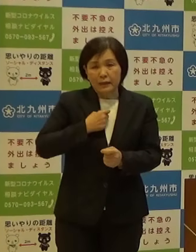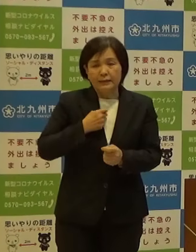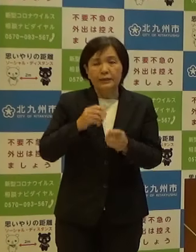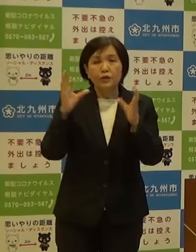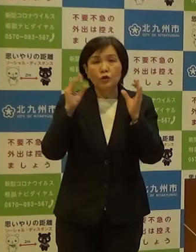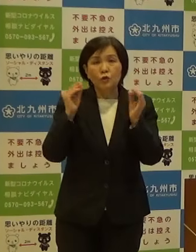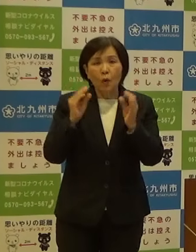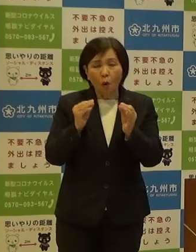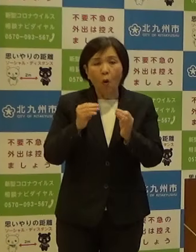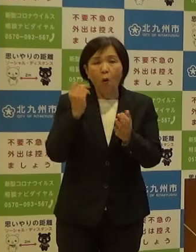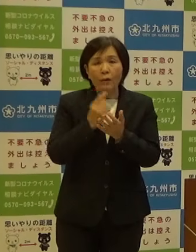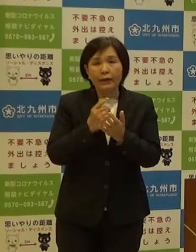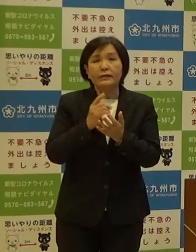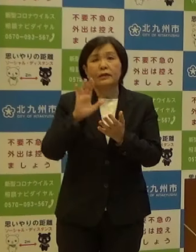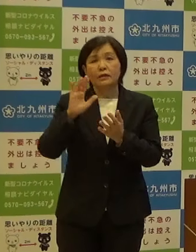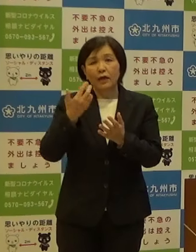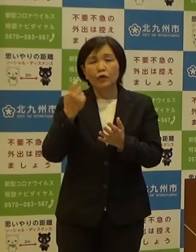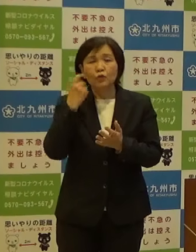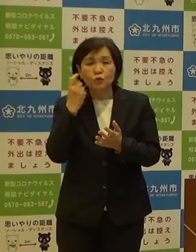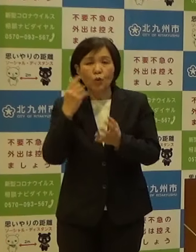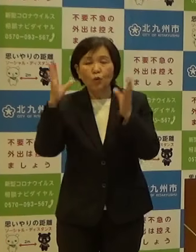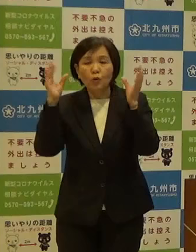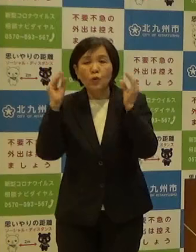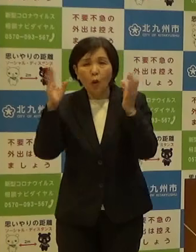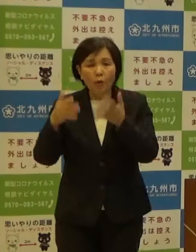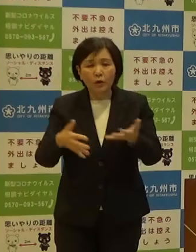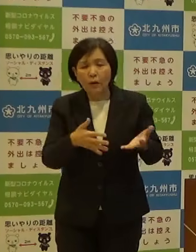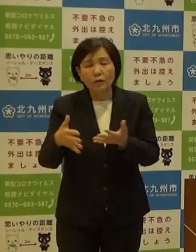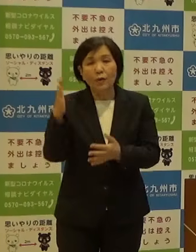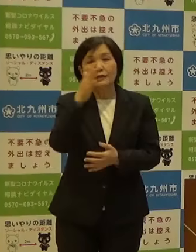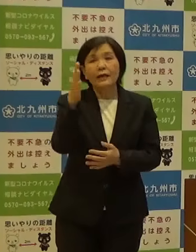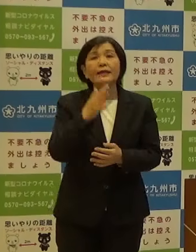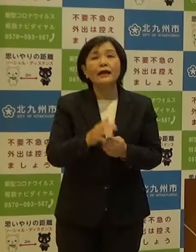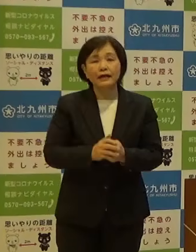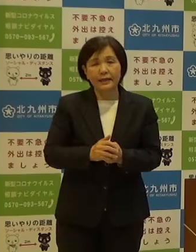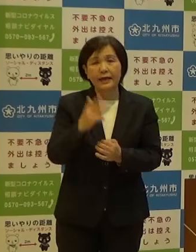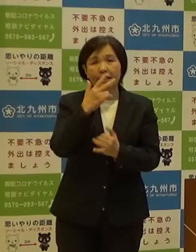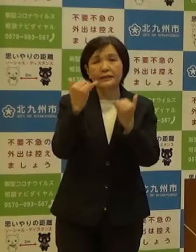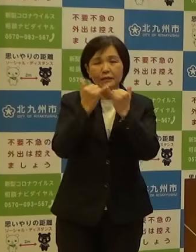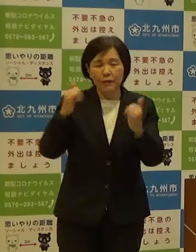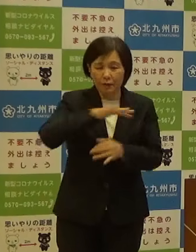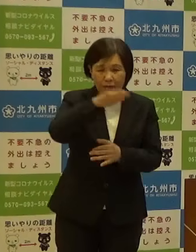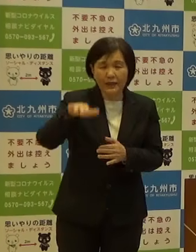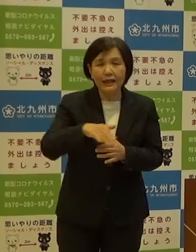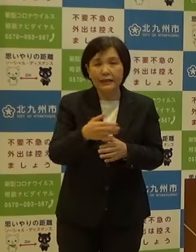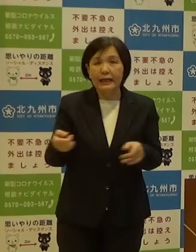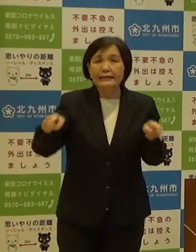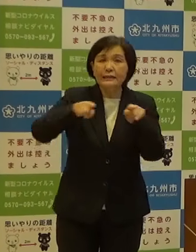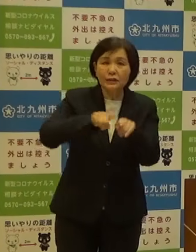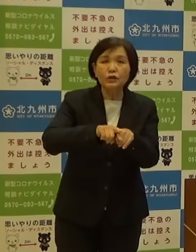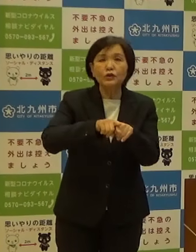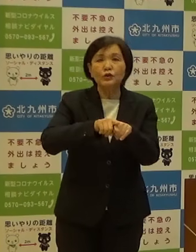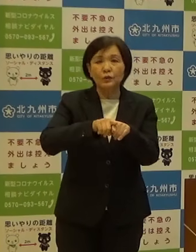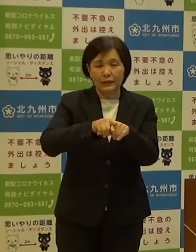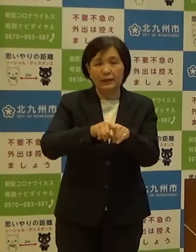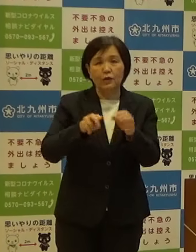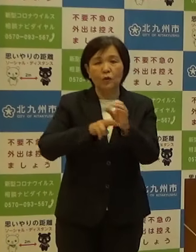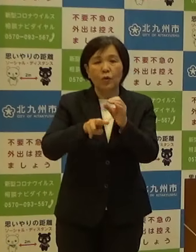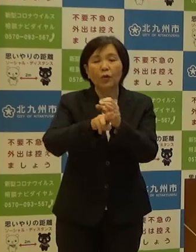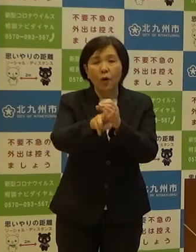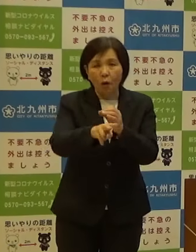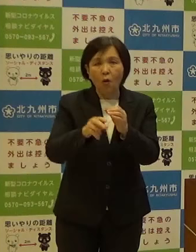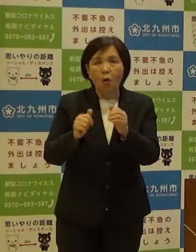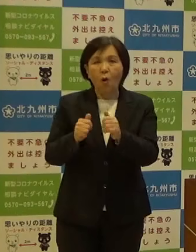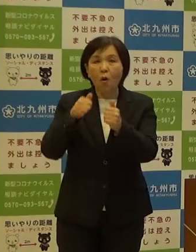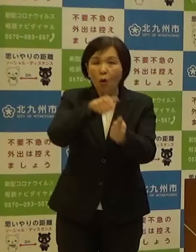ます重要になっていると思います。市民一丸となってこのウイルスを克服するには、思いやりと助